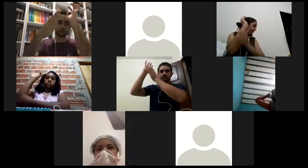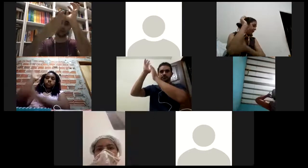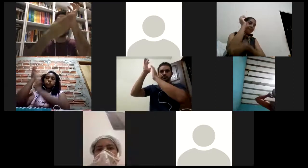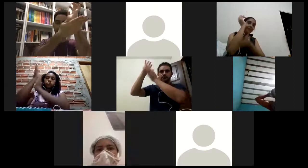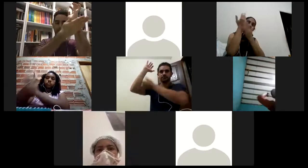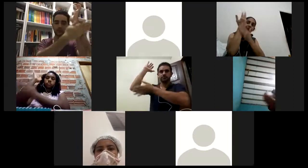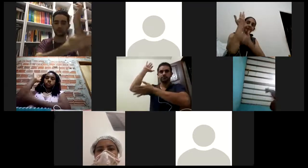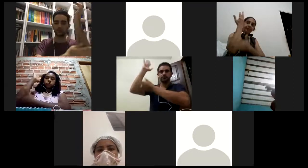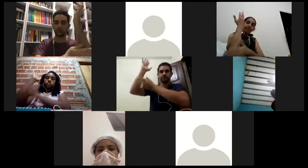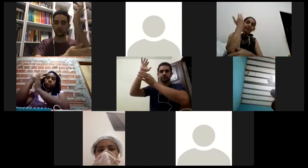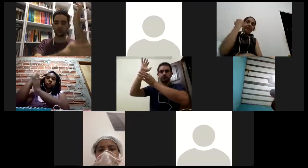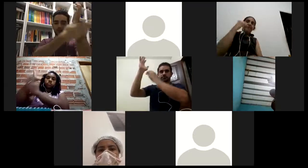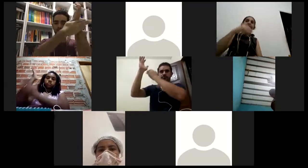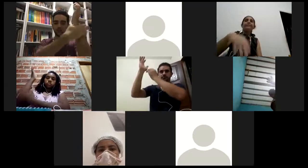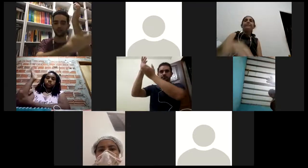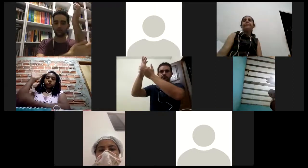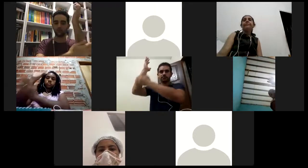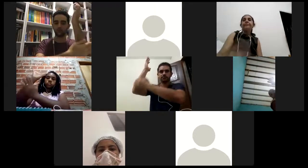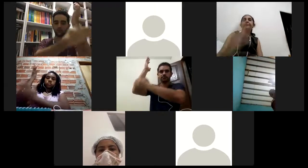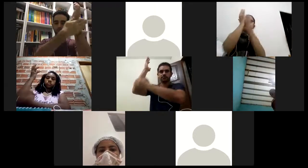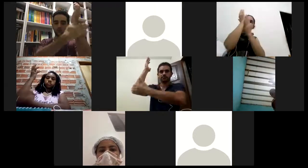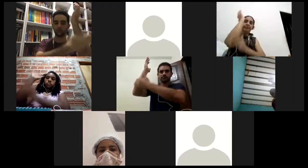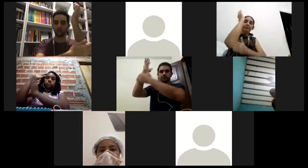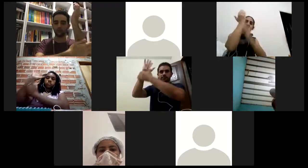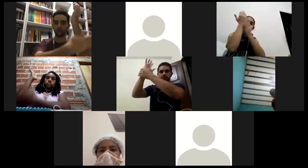reta, mão reta, passando no braço.